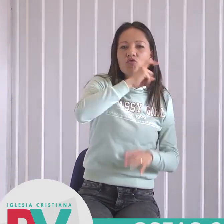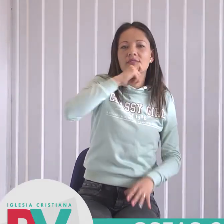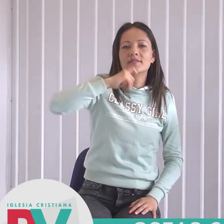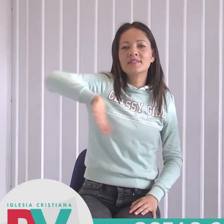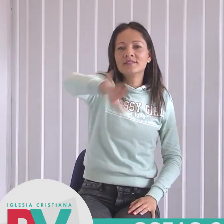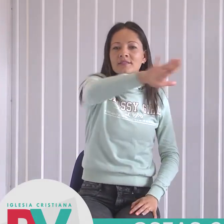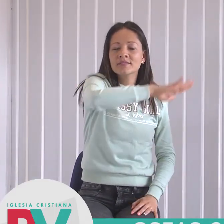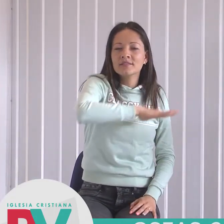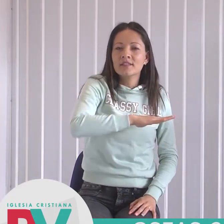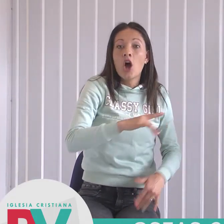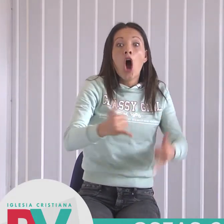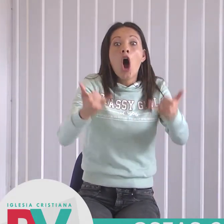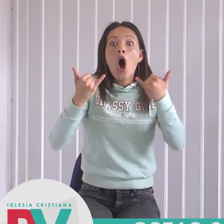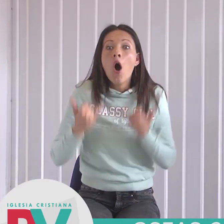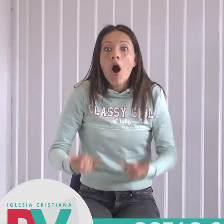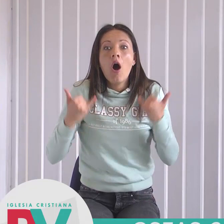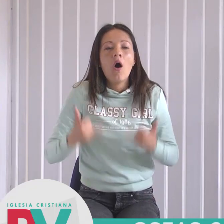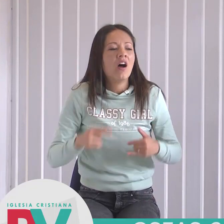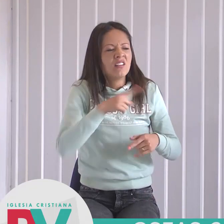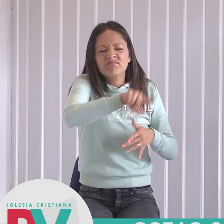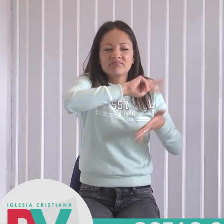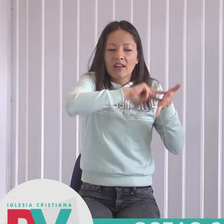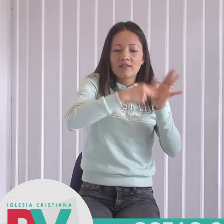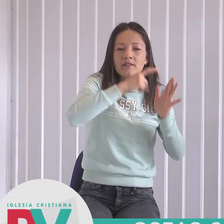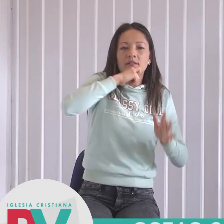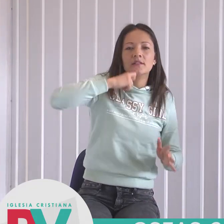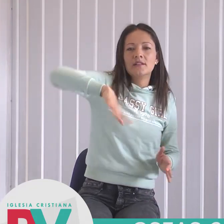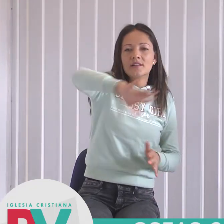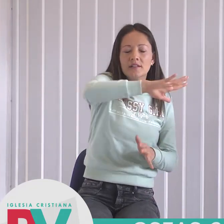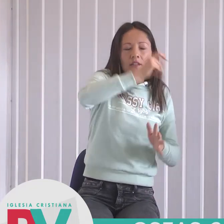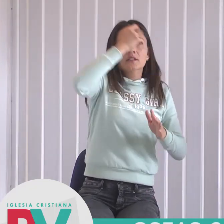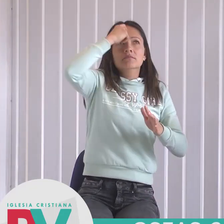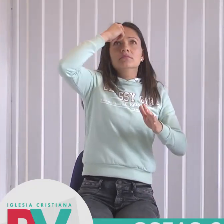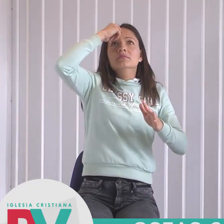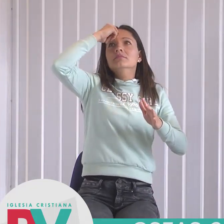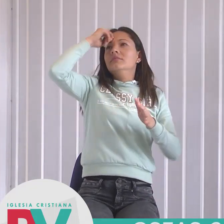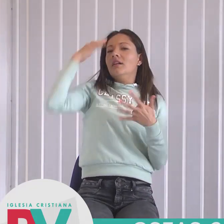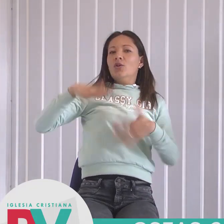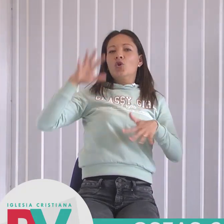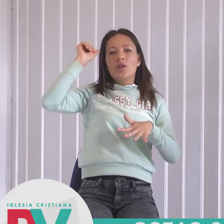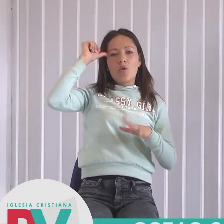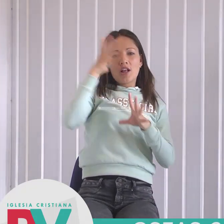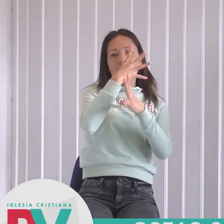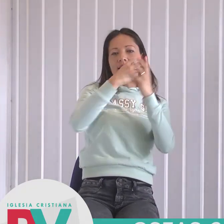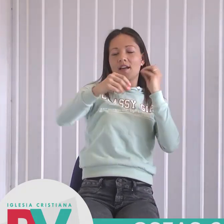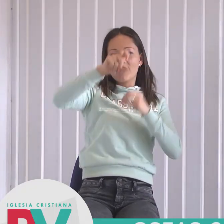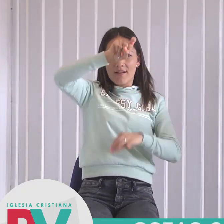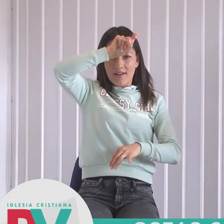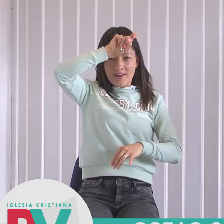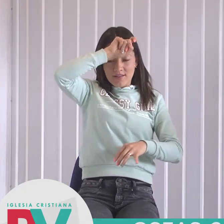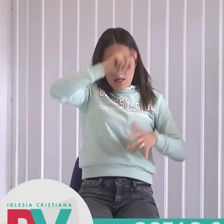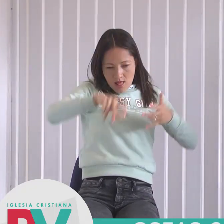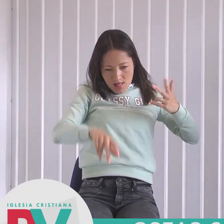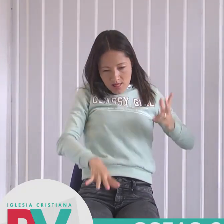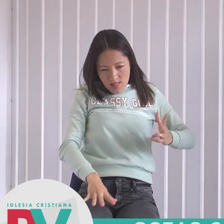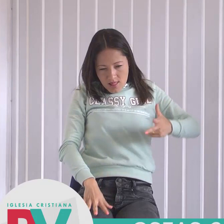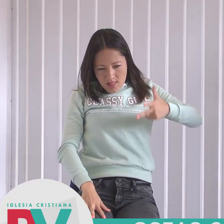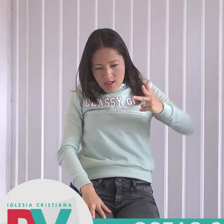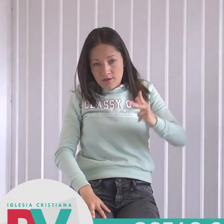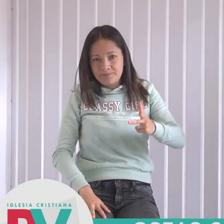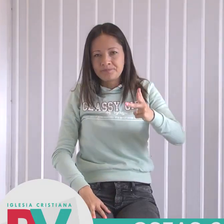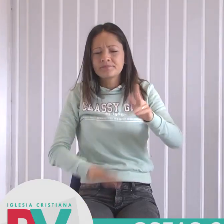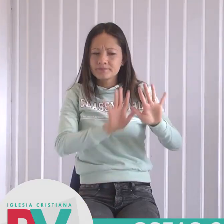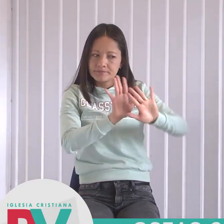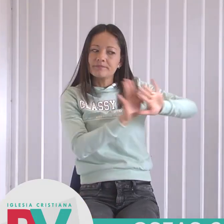día, ¿qué significa para el pueblo de Israel el desierto? ¿Qué significa? Ellos inmediatamente se acuerdan cuando salieron de Egipto. Para nosotros